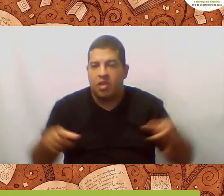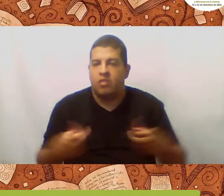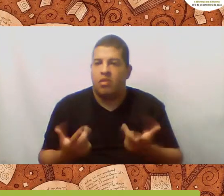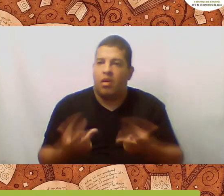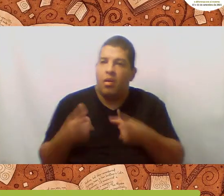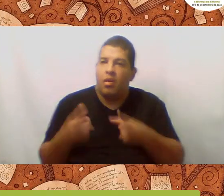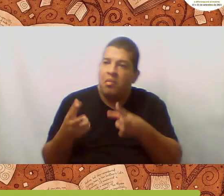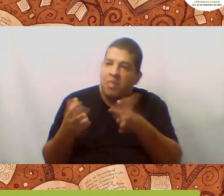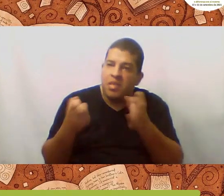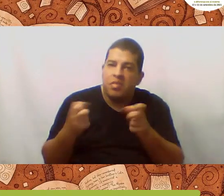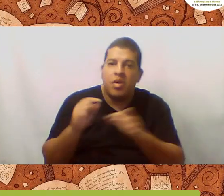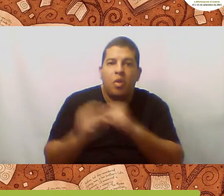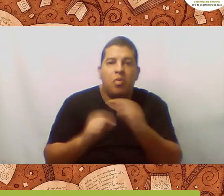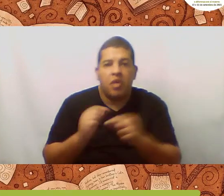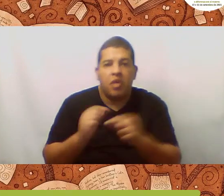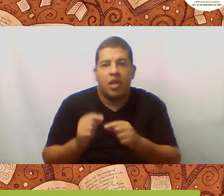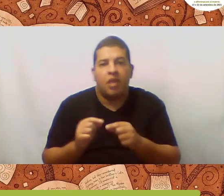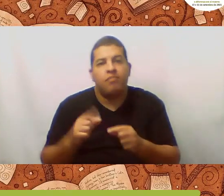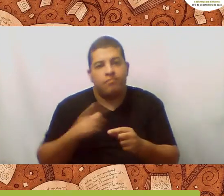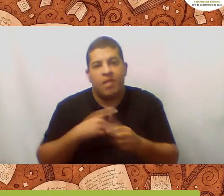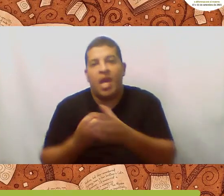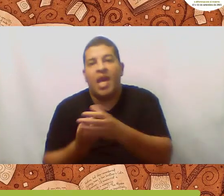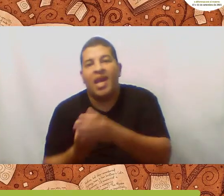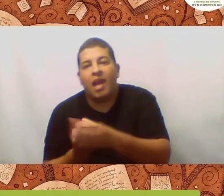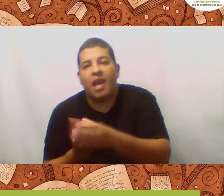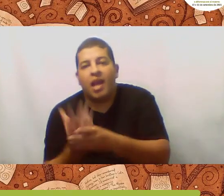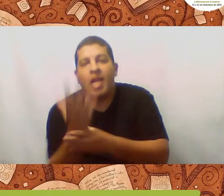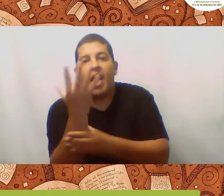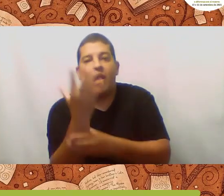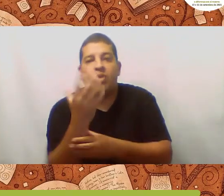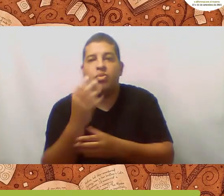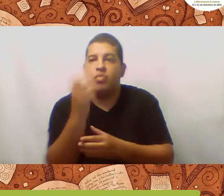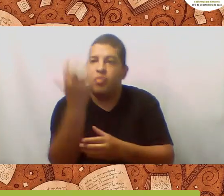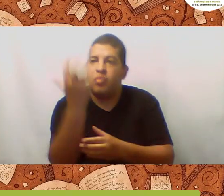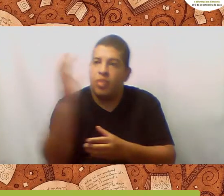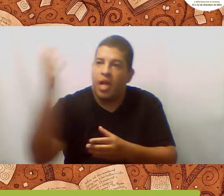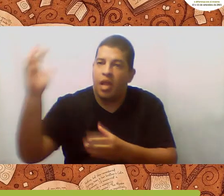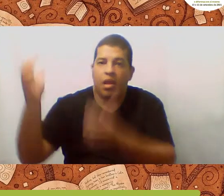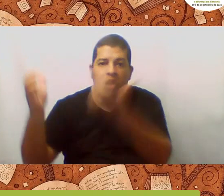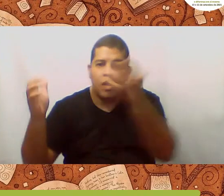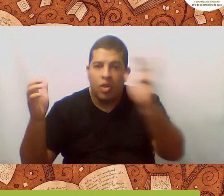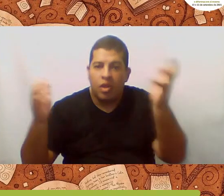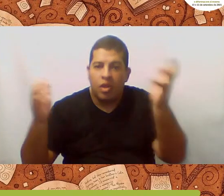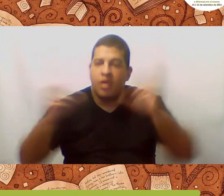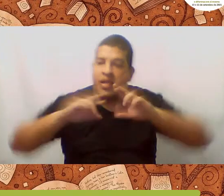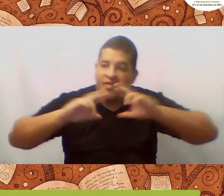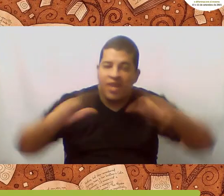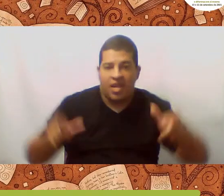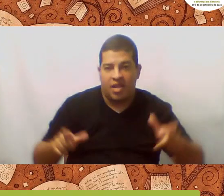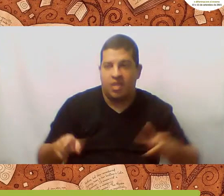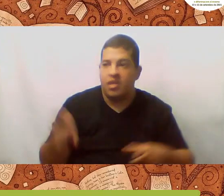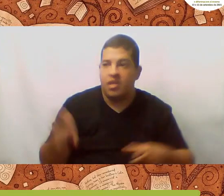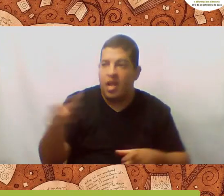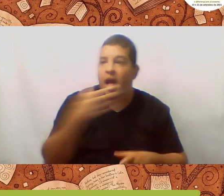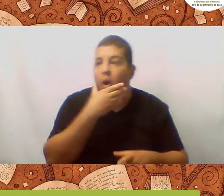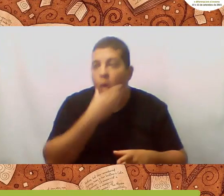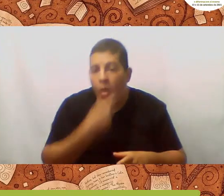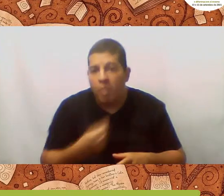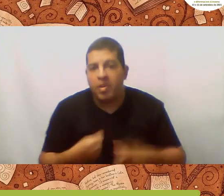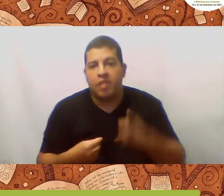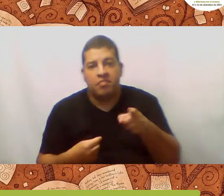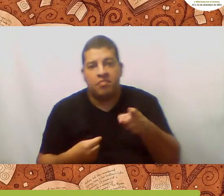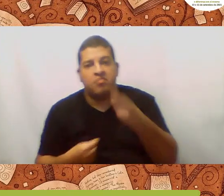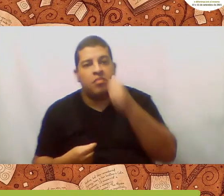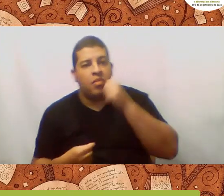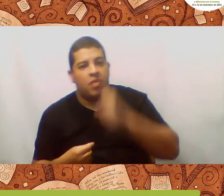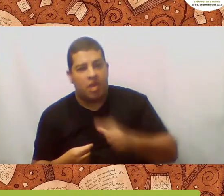estavam criando duas naturezas diferentes para o homem e para a mulher, E foi nesse contexto que se criou uma